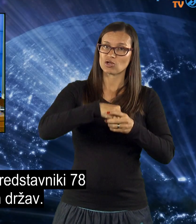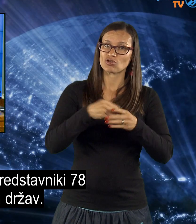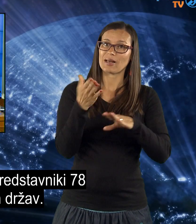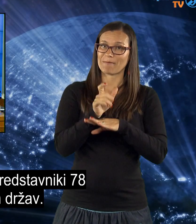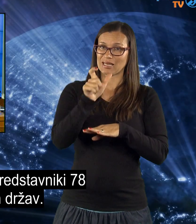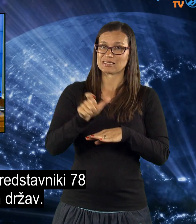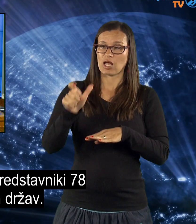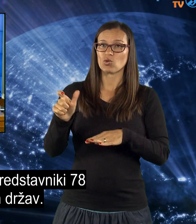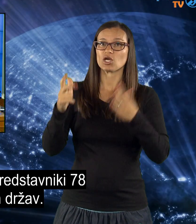držav.